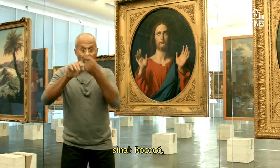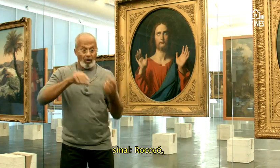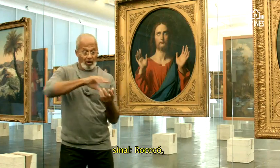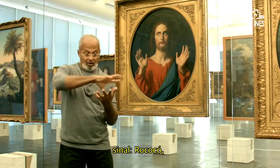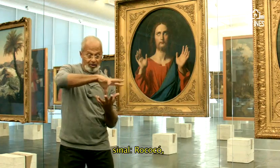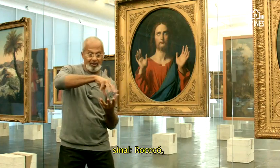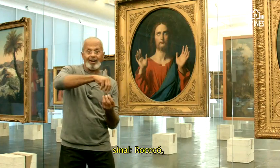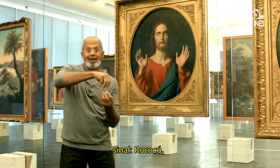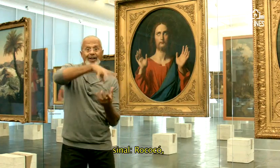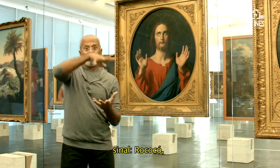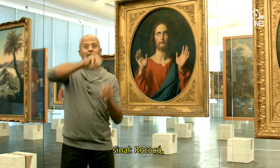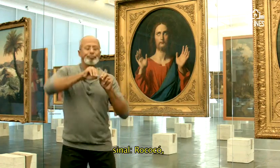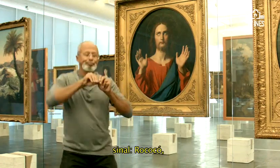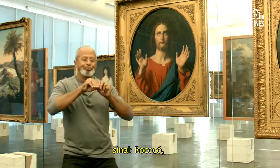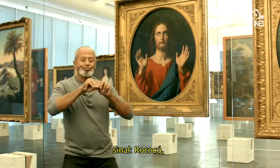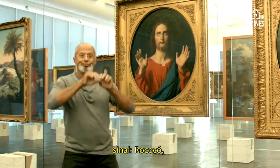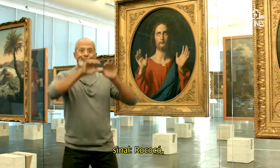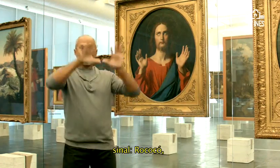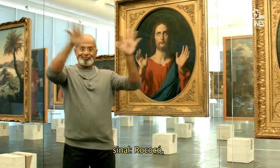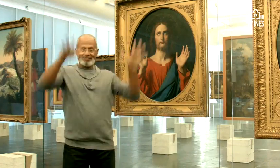Sinal, Rococó.